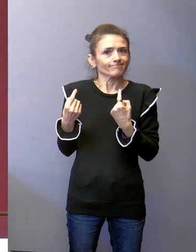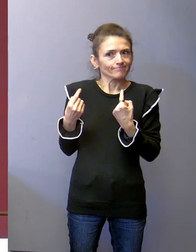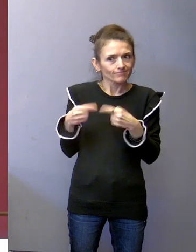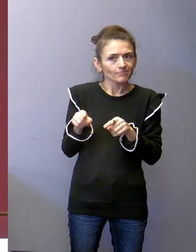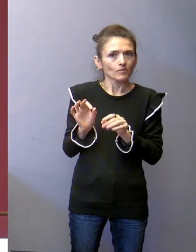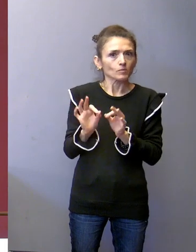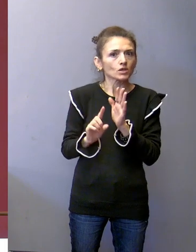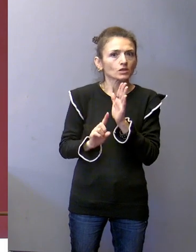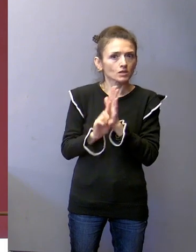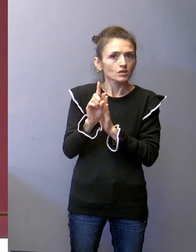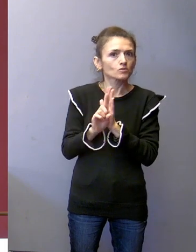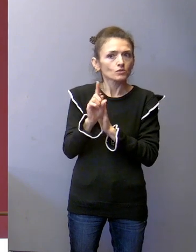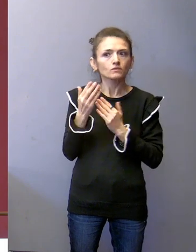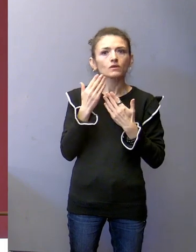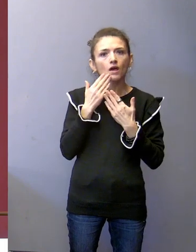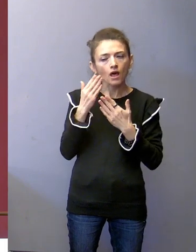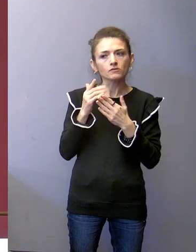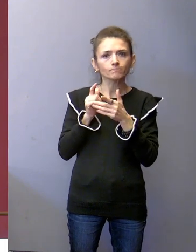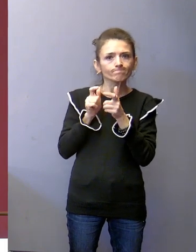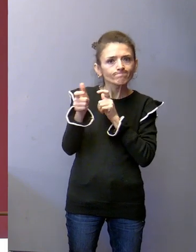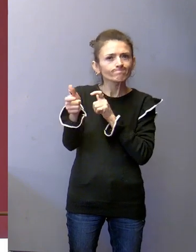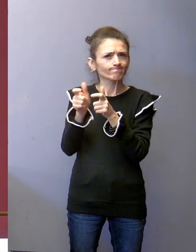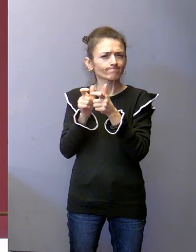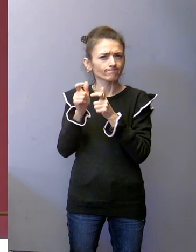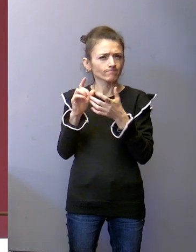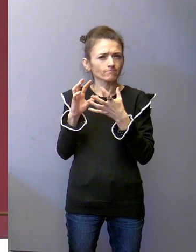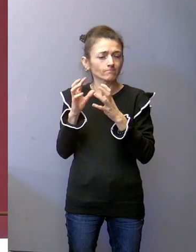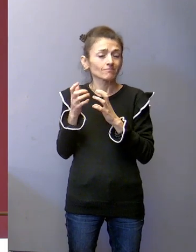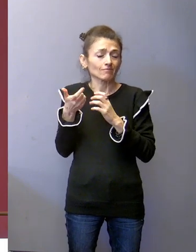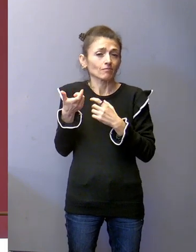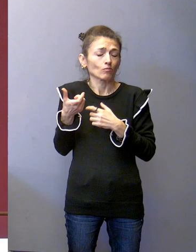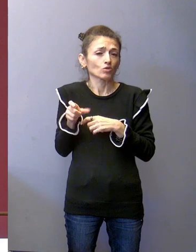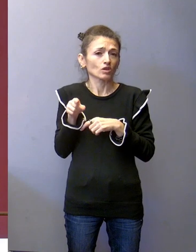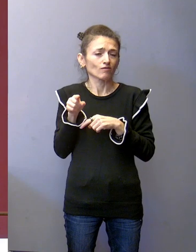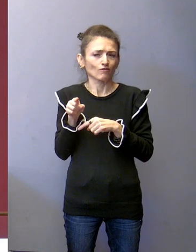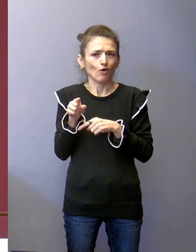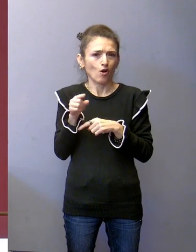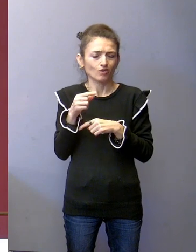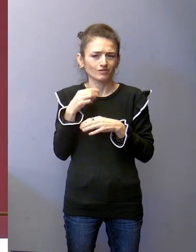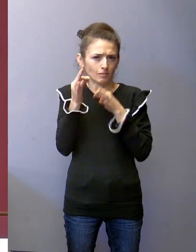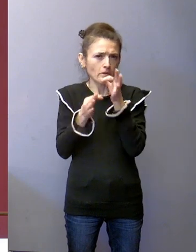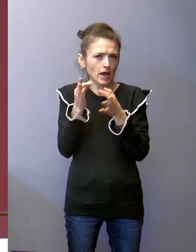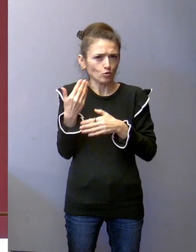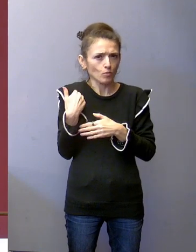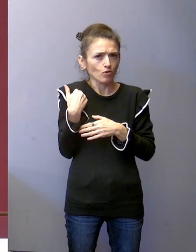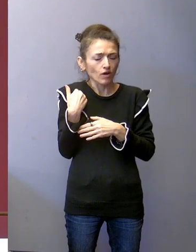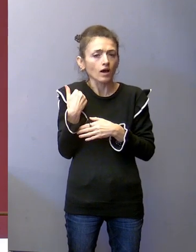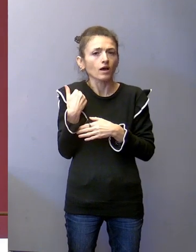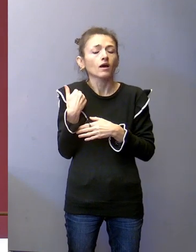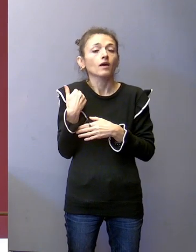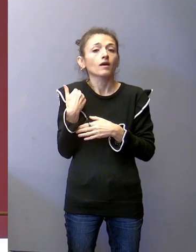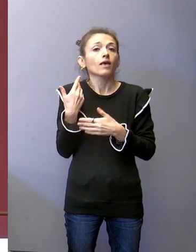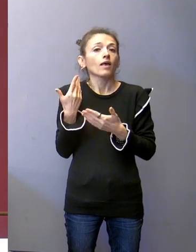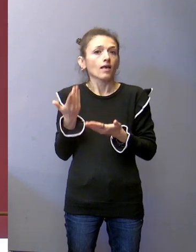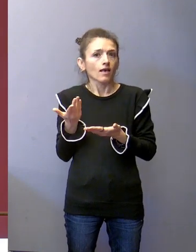il frutto di un negoziato piuttosto complesso proprio per le motivazioni che dicevo prima e questa maggior ragione